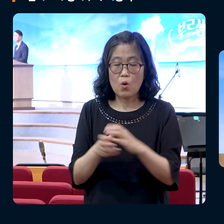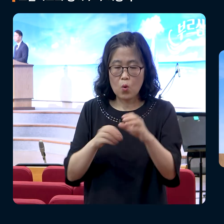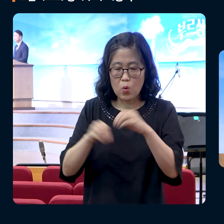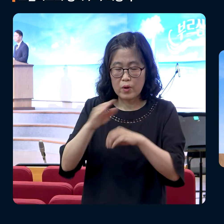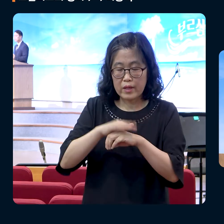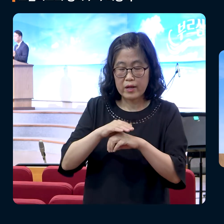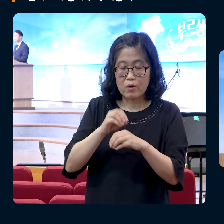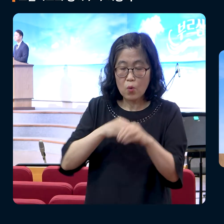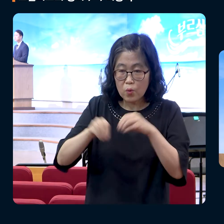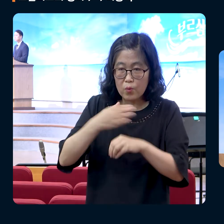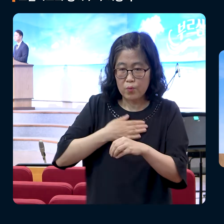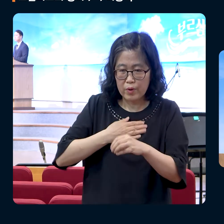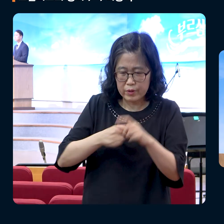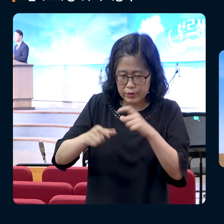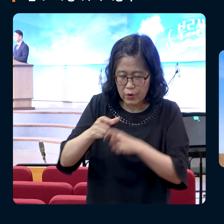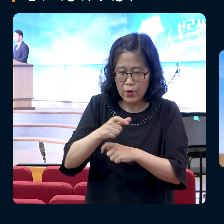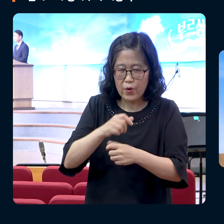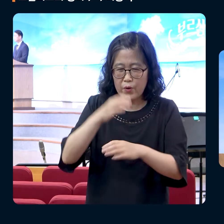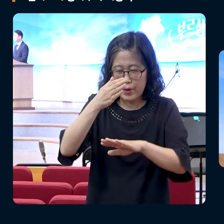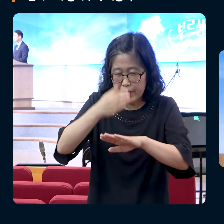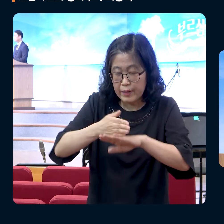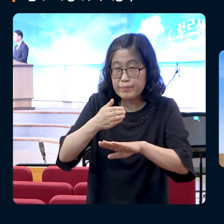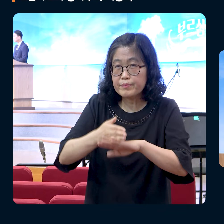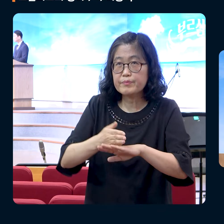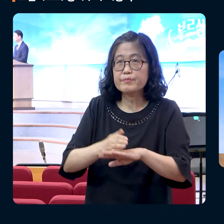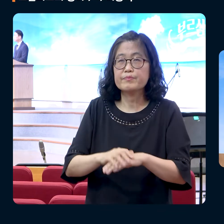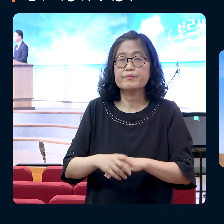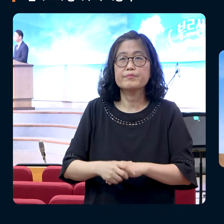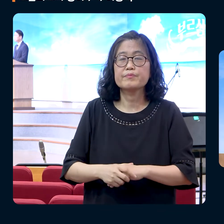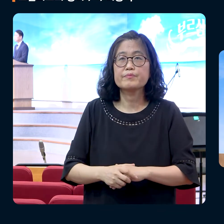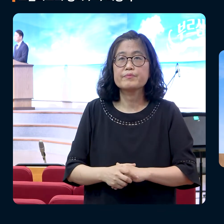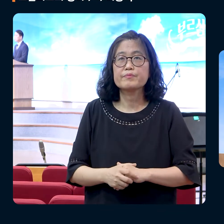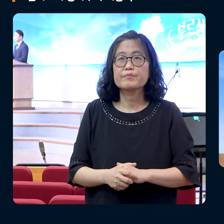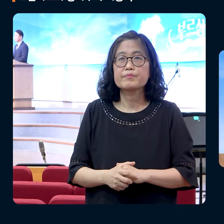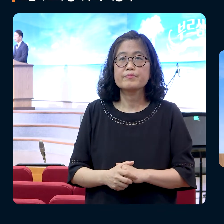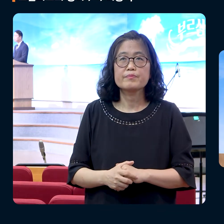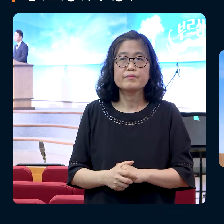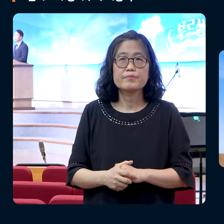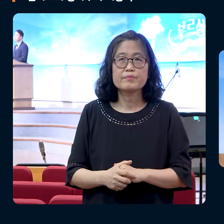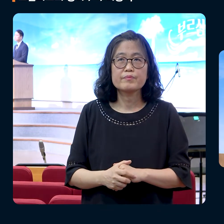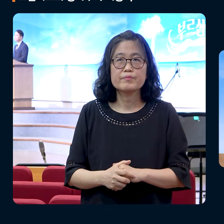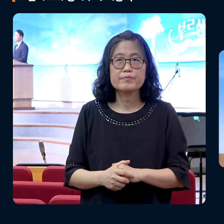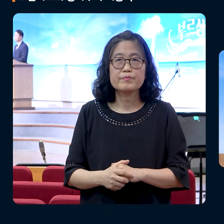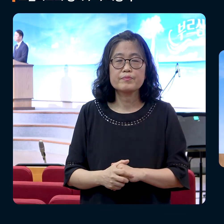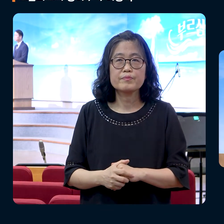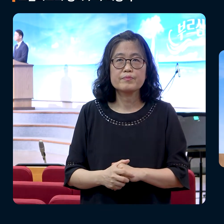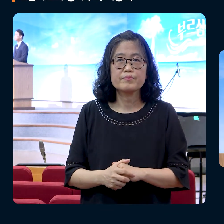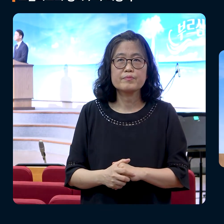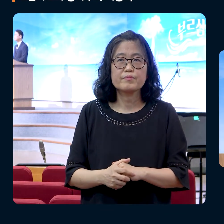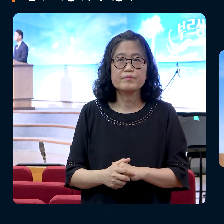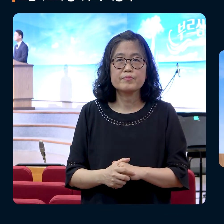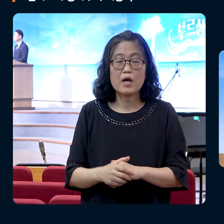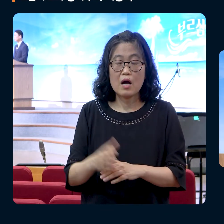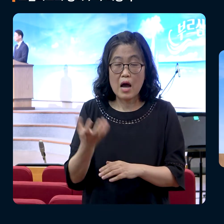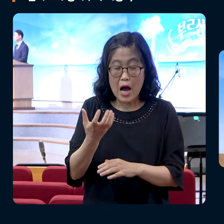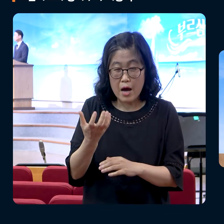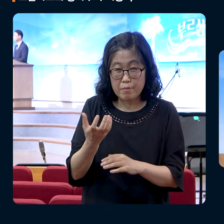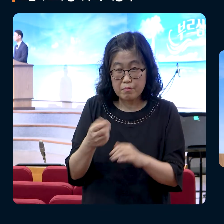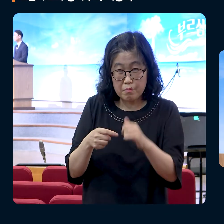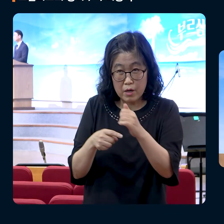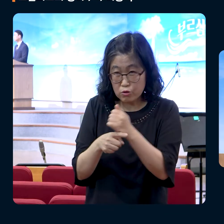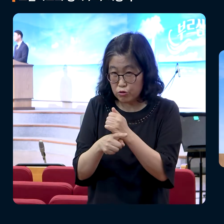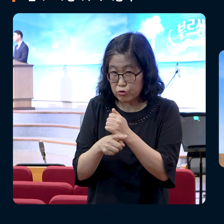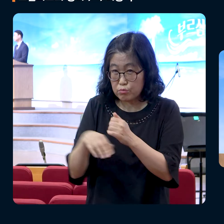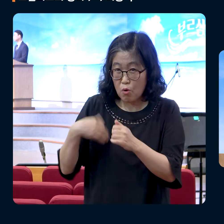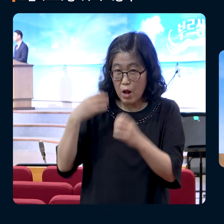감사하고, 그런 삶이 정말 믿음의 삶이구나, 그것이 아무것도 알 수 없고 그 이유를 알 수 없는 그 고난